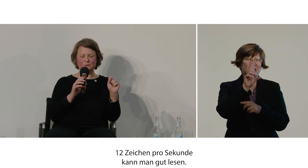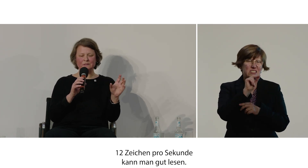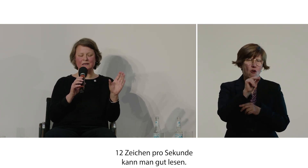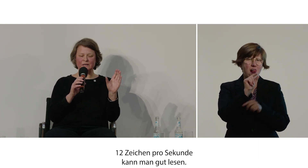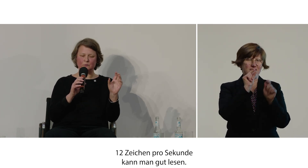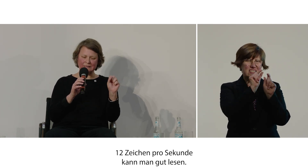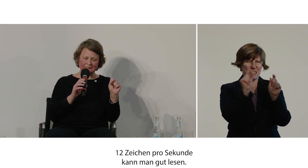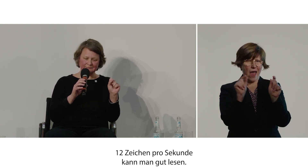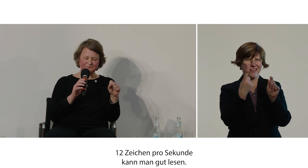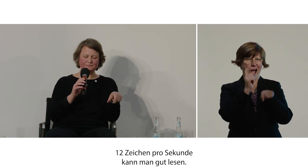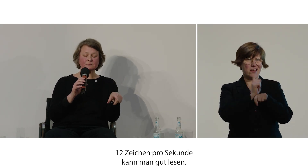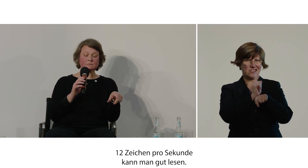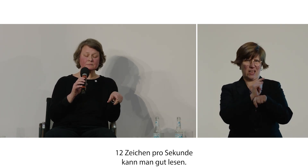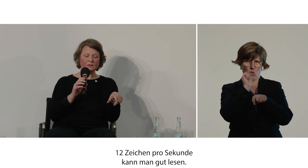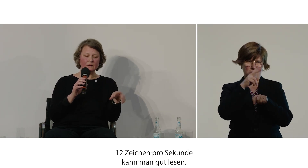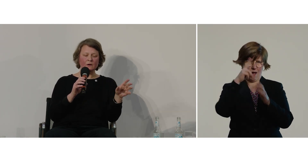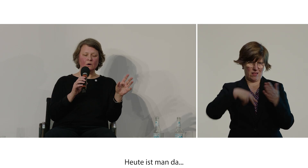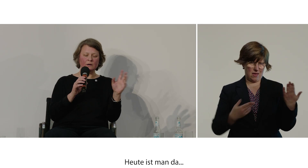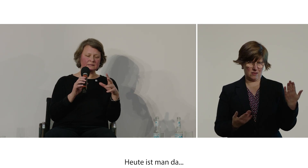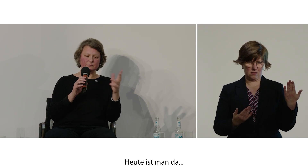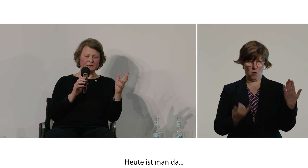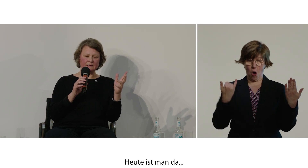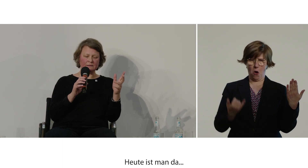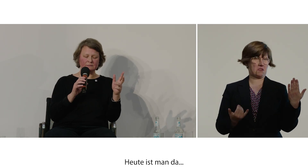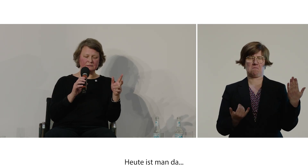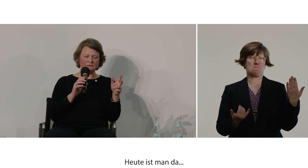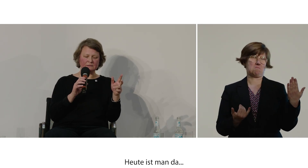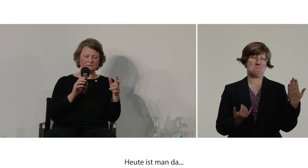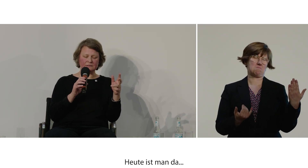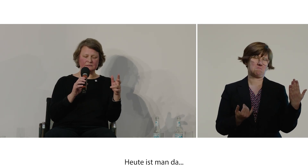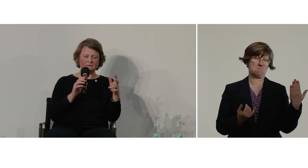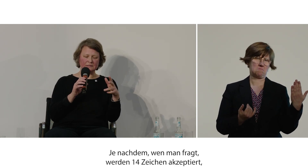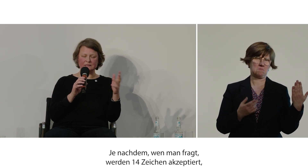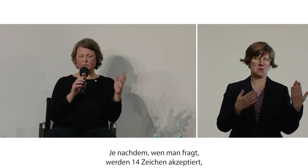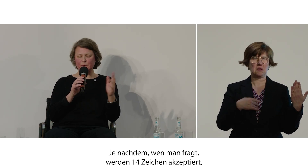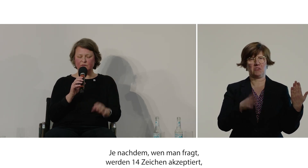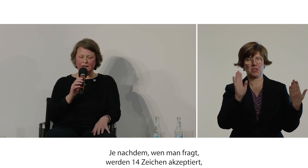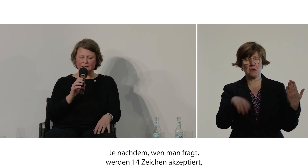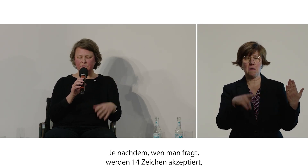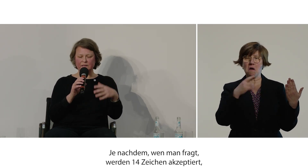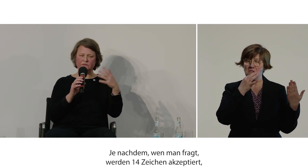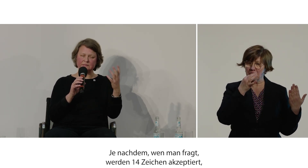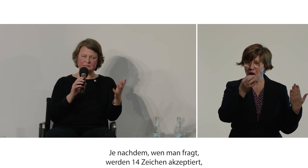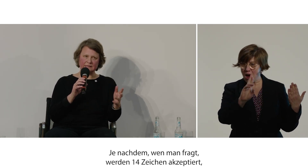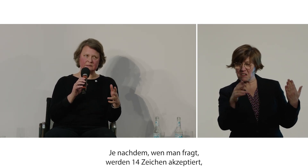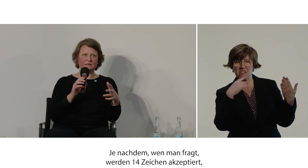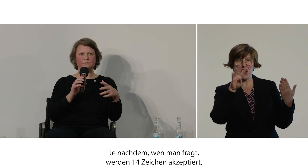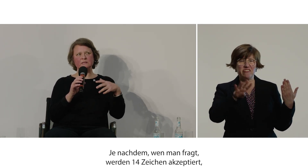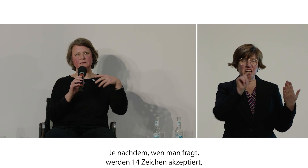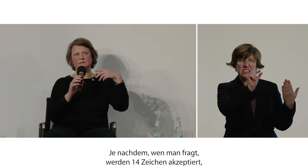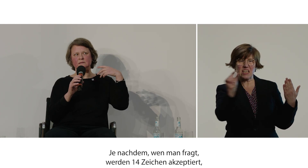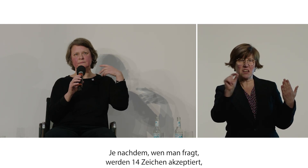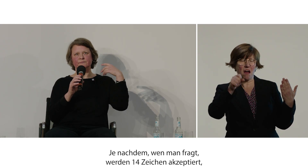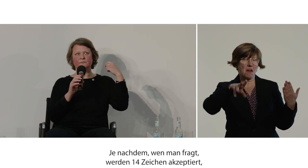Zeichen pro Sekunde, kann man gut lesen. Heute ist man da, je nachdem, wer man fragt, werden 14 Zeichen